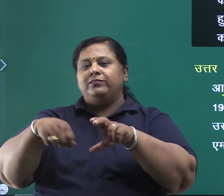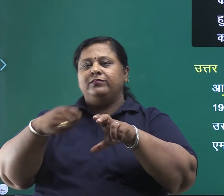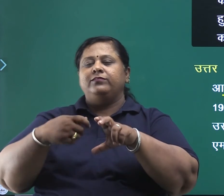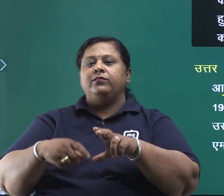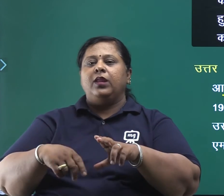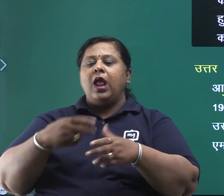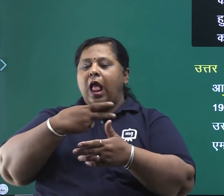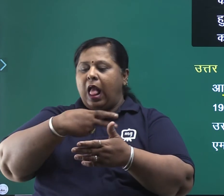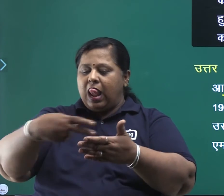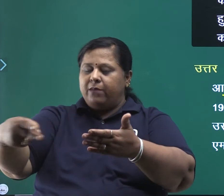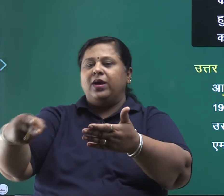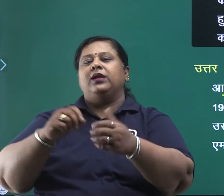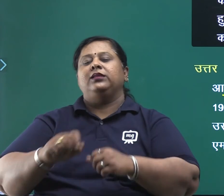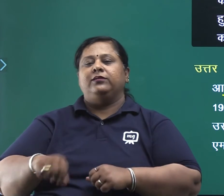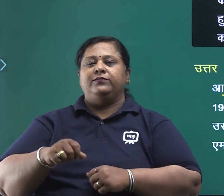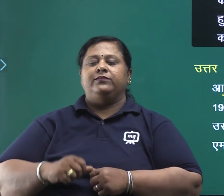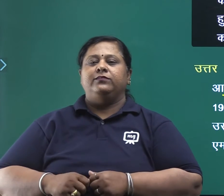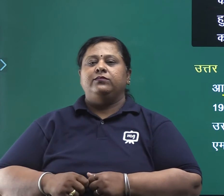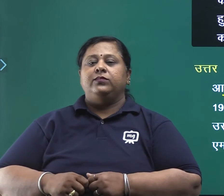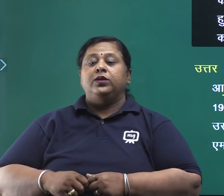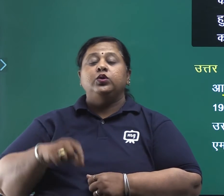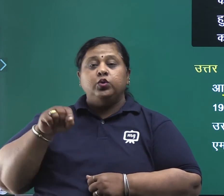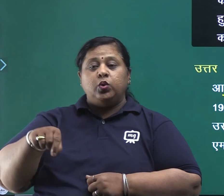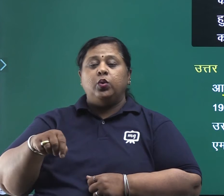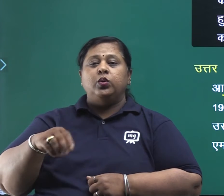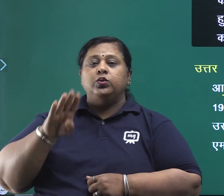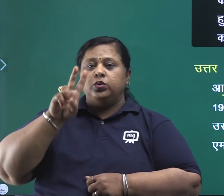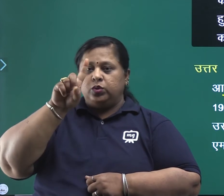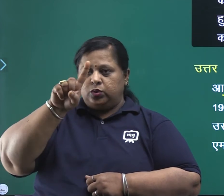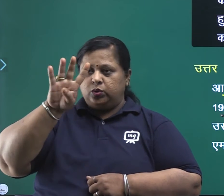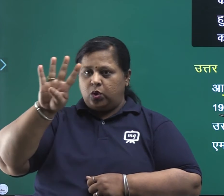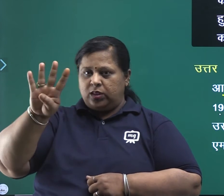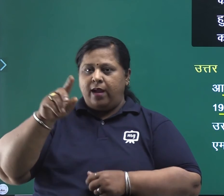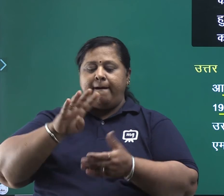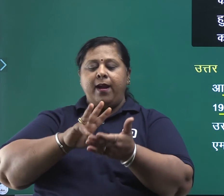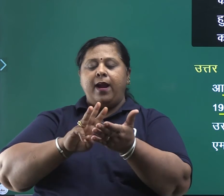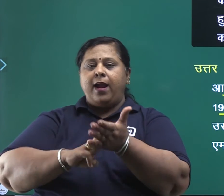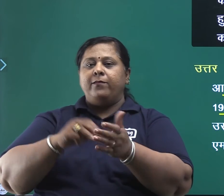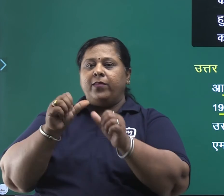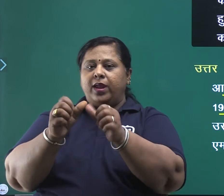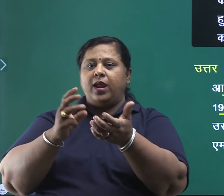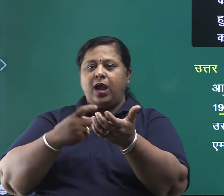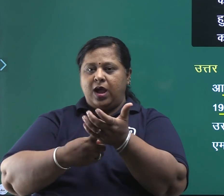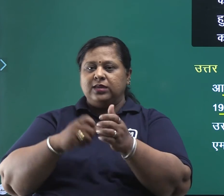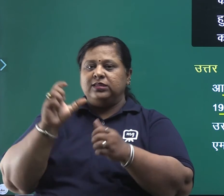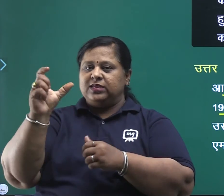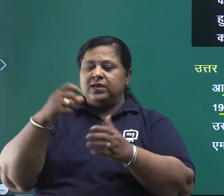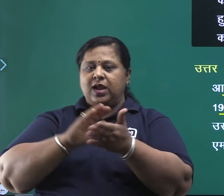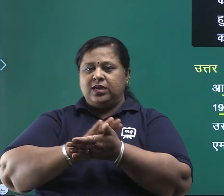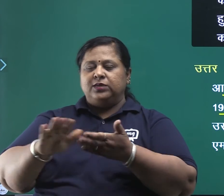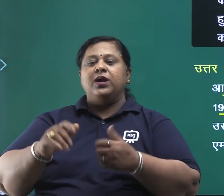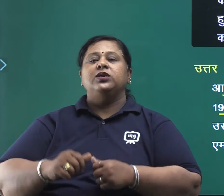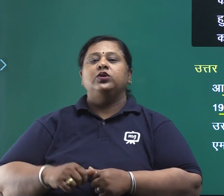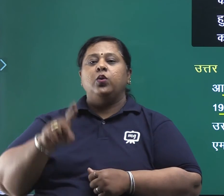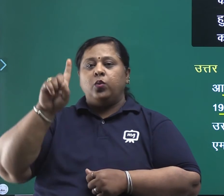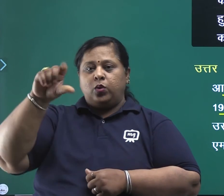आलम आरा थी, जो 14 मार्च 1931 में